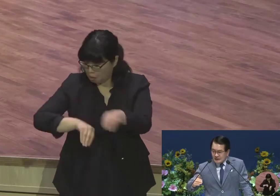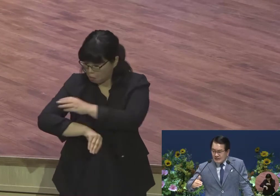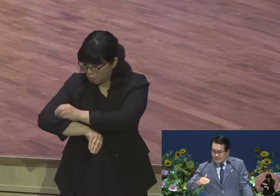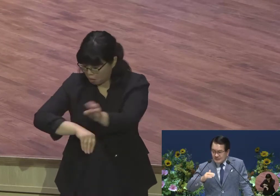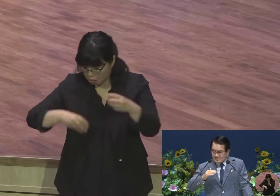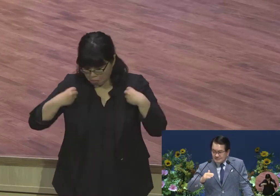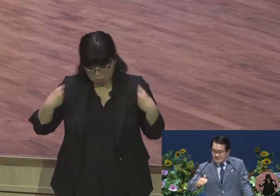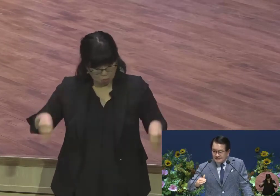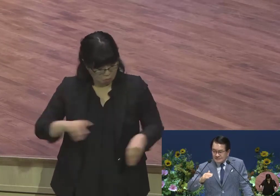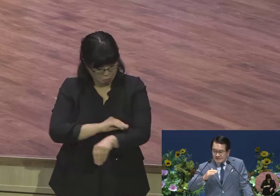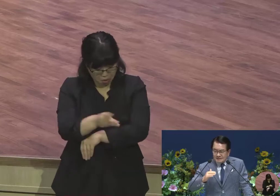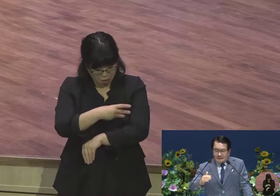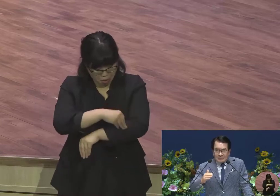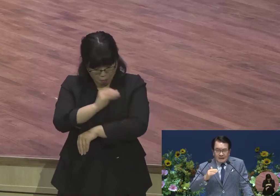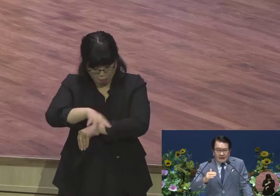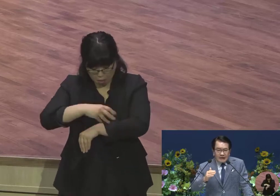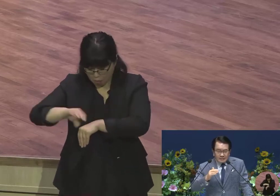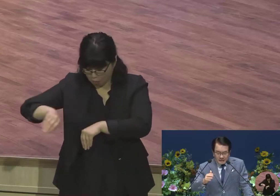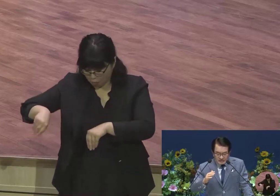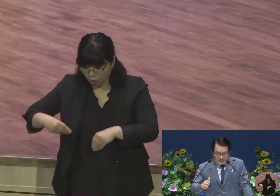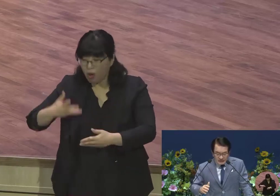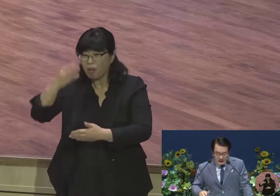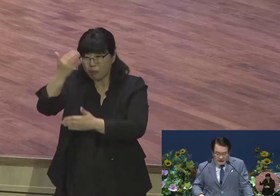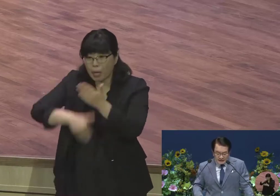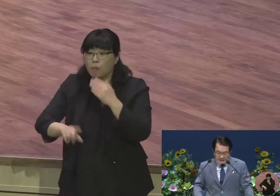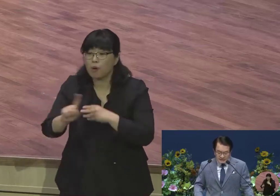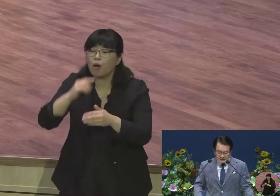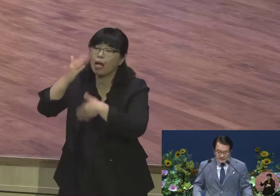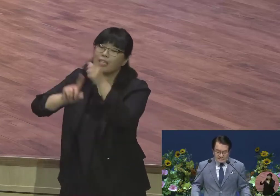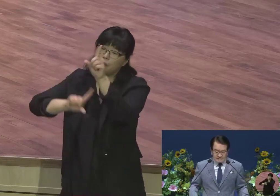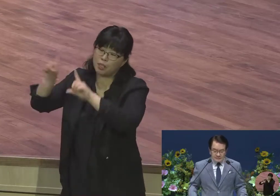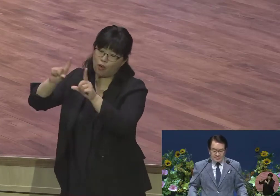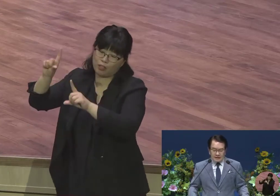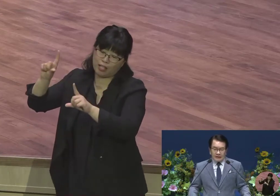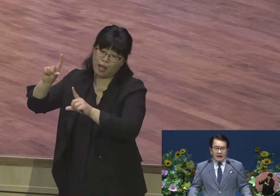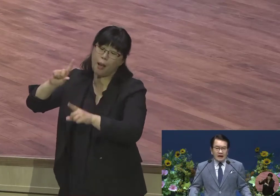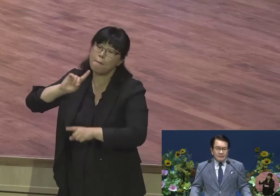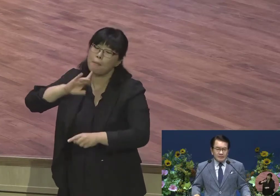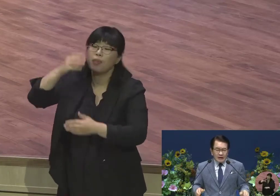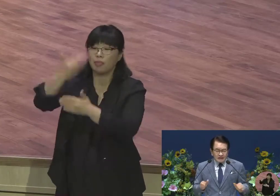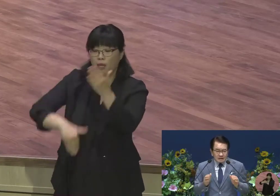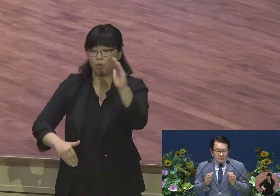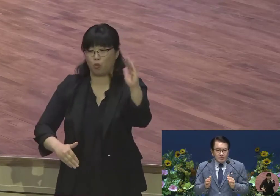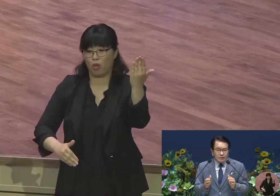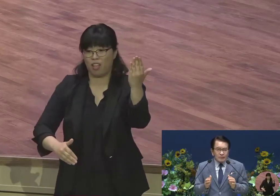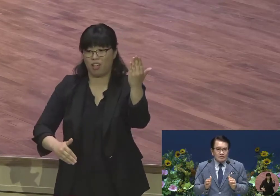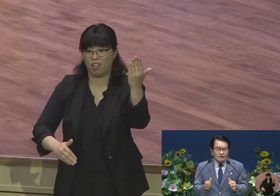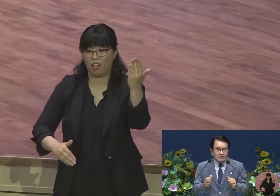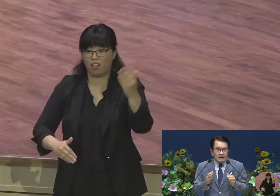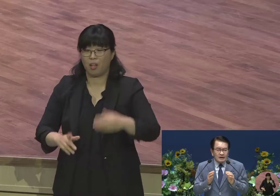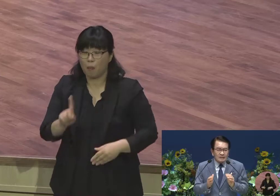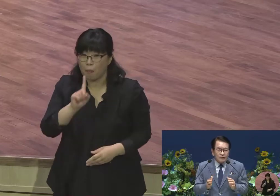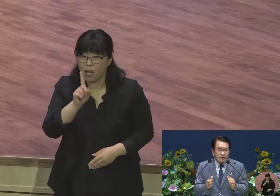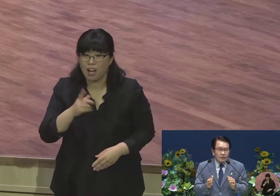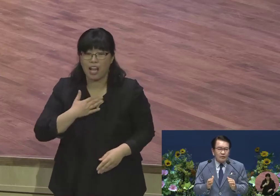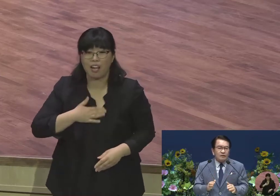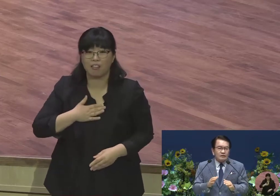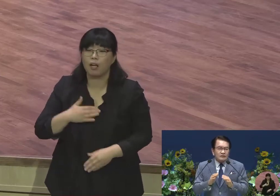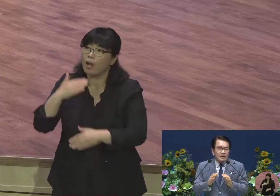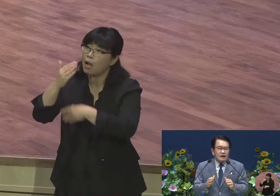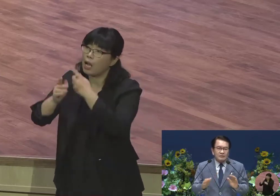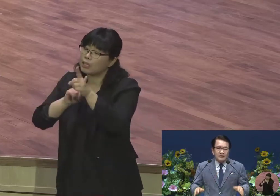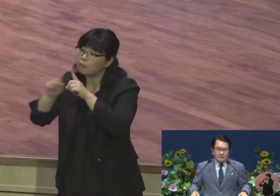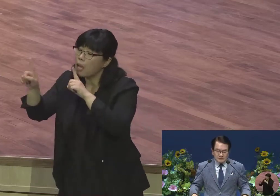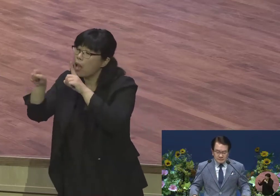아닌 거는 잘라내면 돼요 하나님의 형상이 아닌 것 하나님의 말씀으로 성의의 검으로